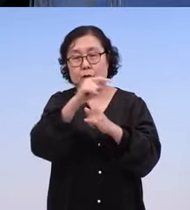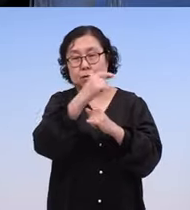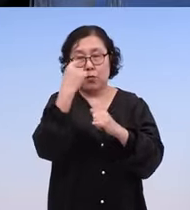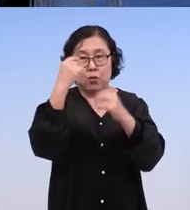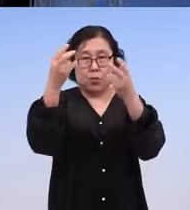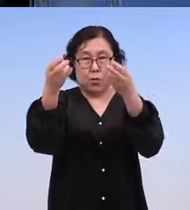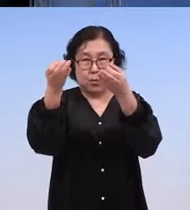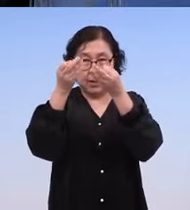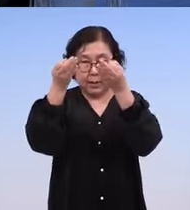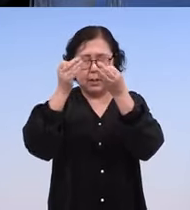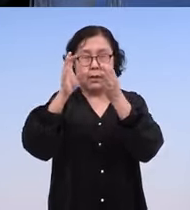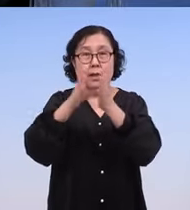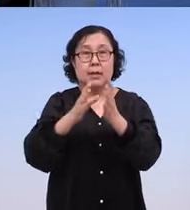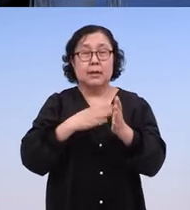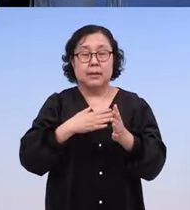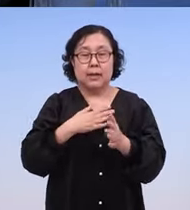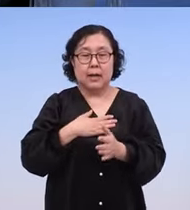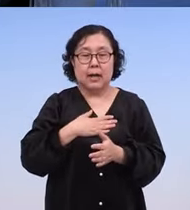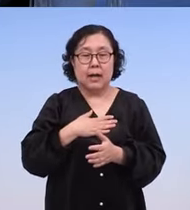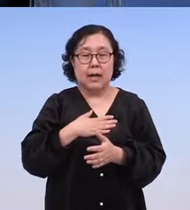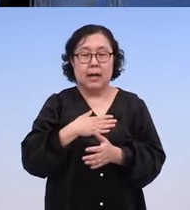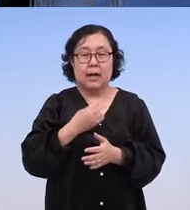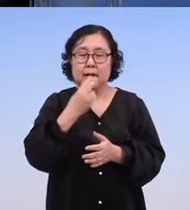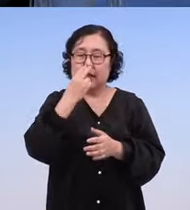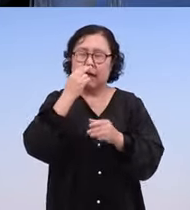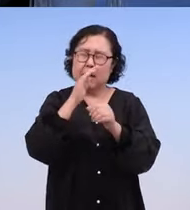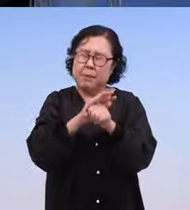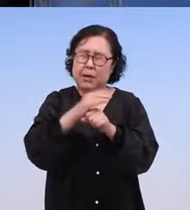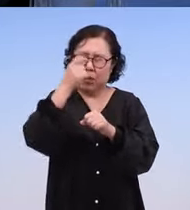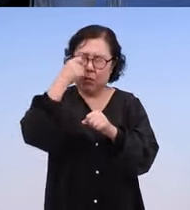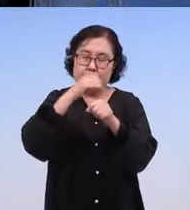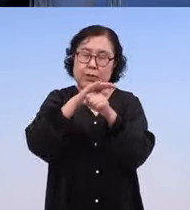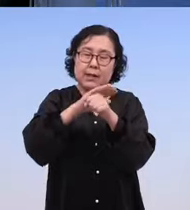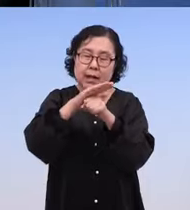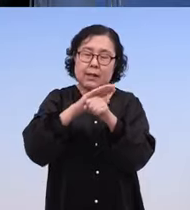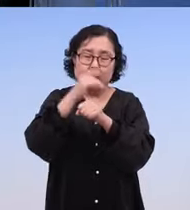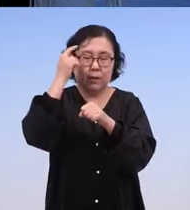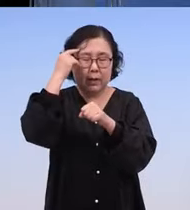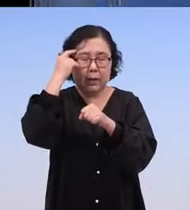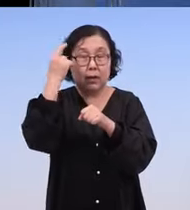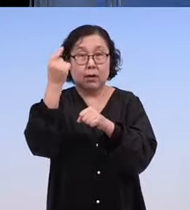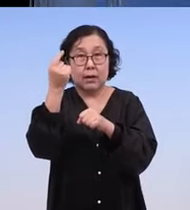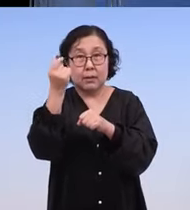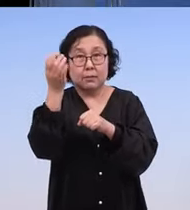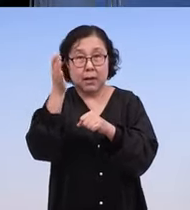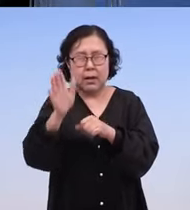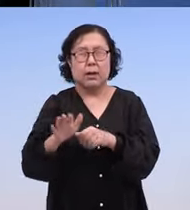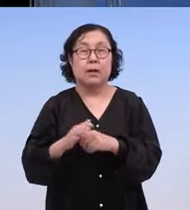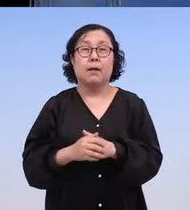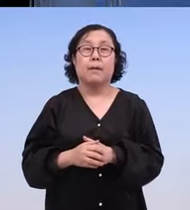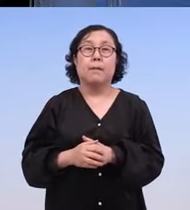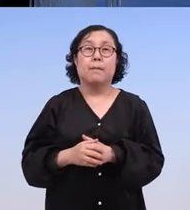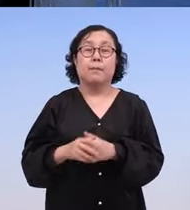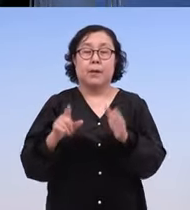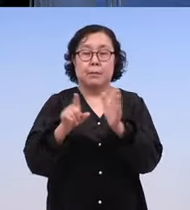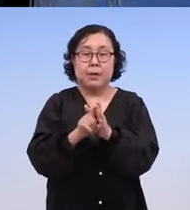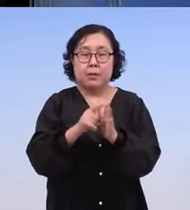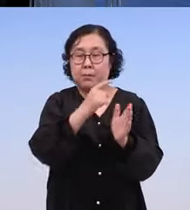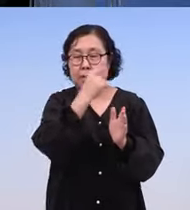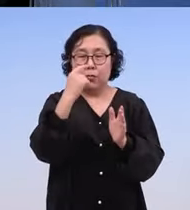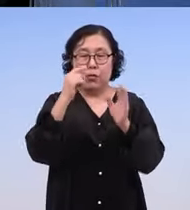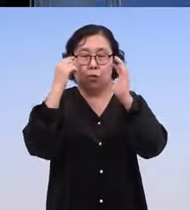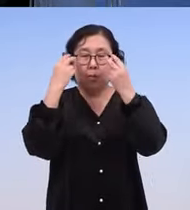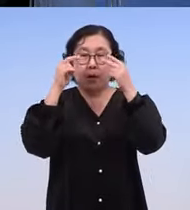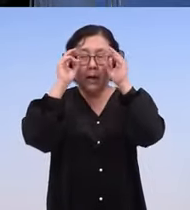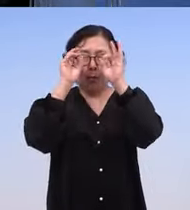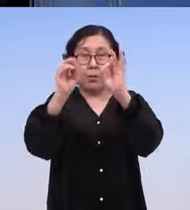사람들의 눈으로 바라보았을 때는 제가 참 한심하고 불쌍한 사람으로 보일 겁니다. 그렇지만 믿음의